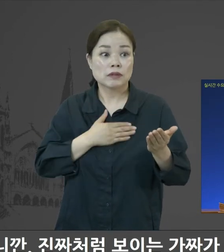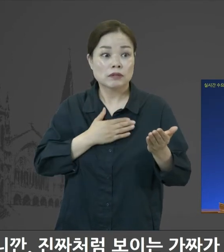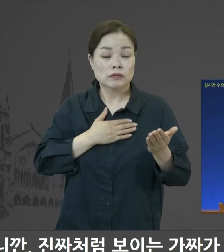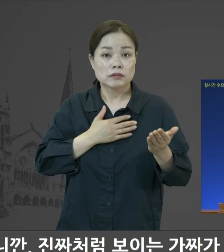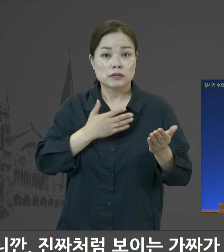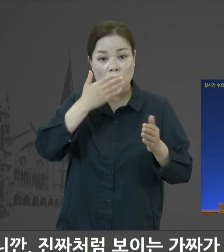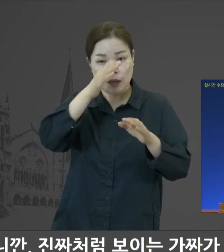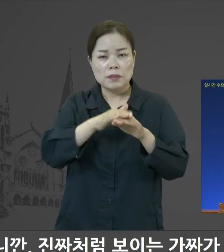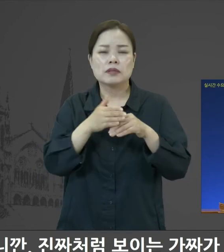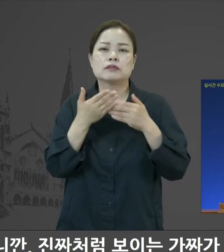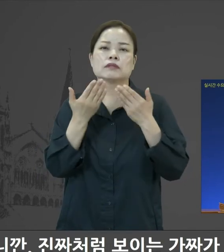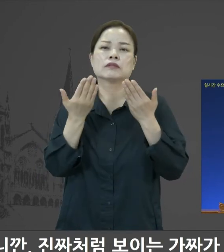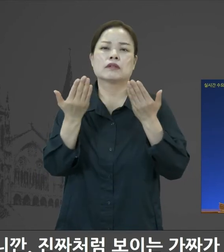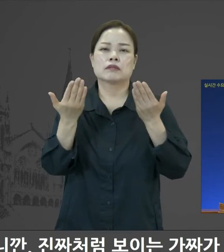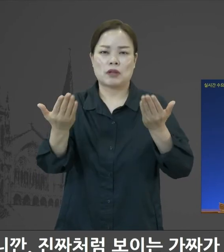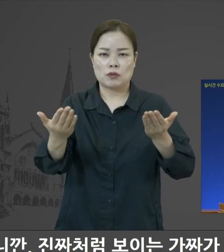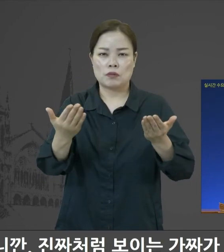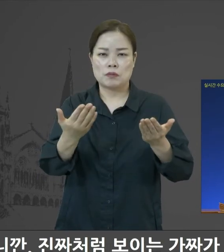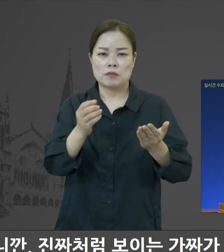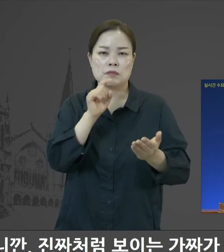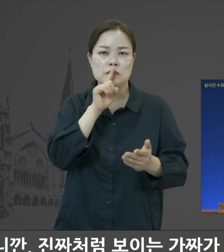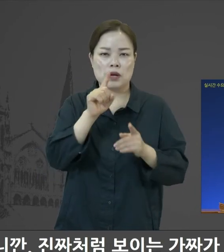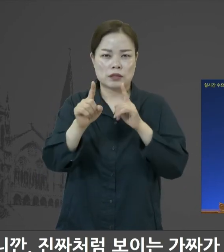예배를 드렸다 하고 있는 것이죠.